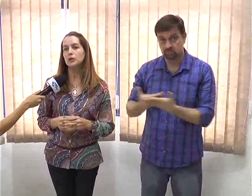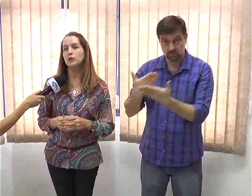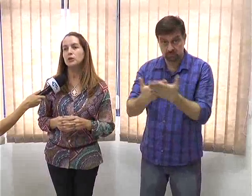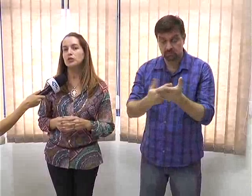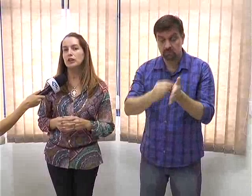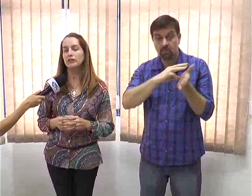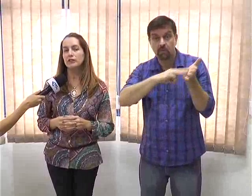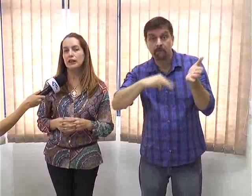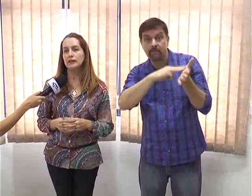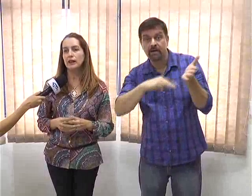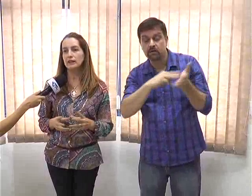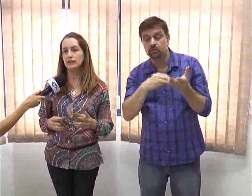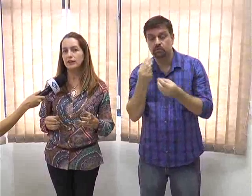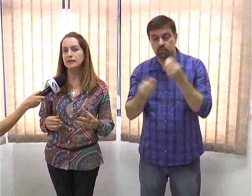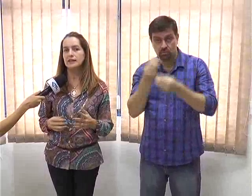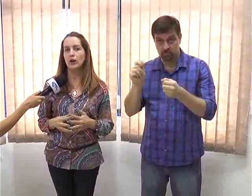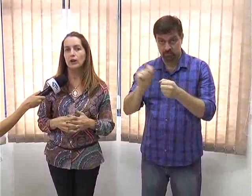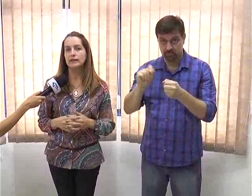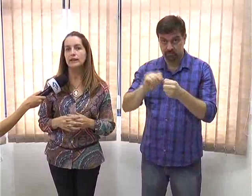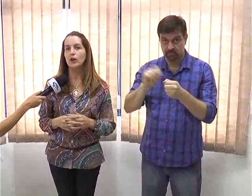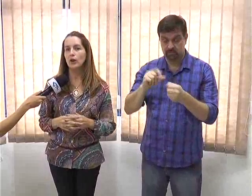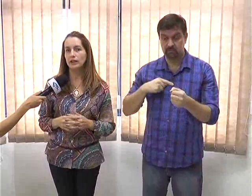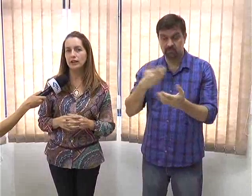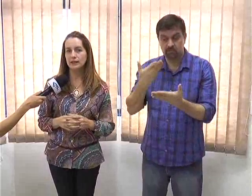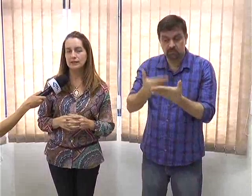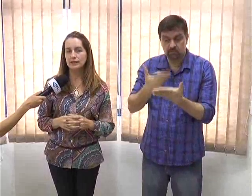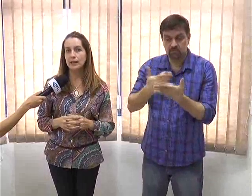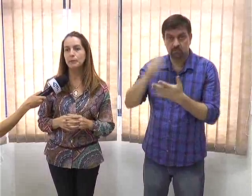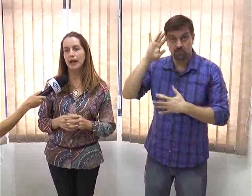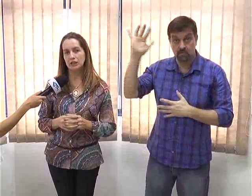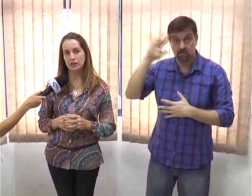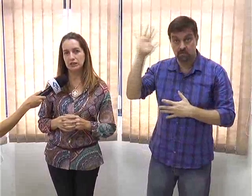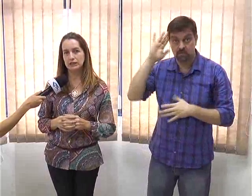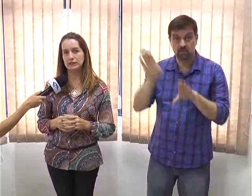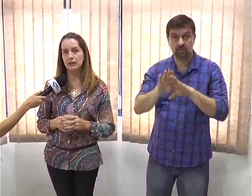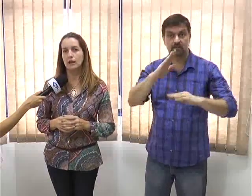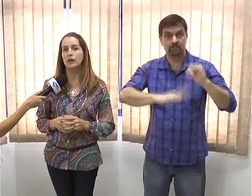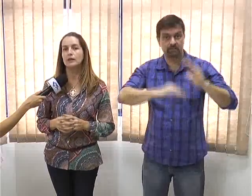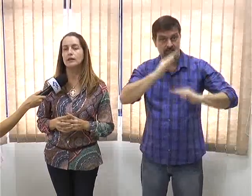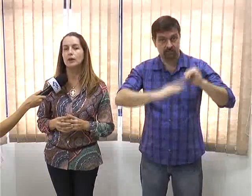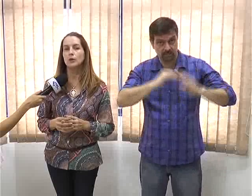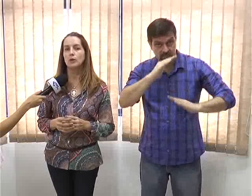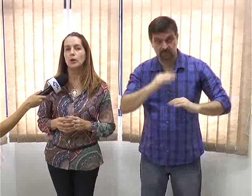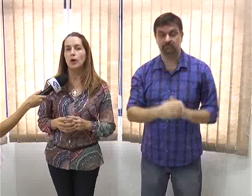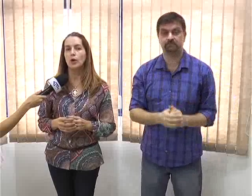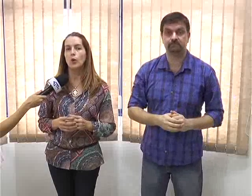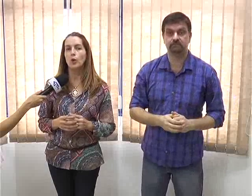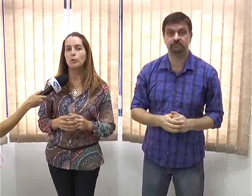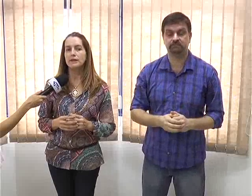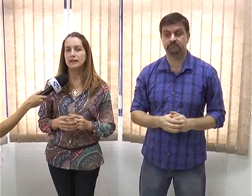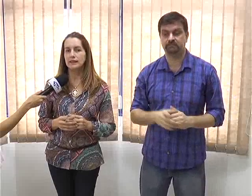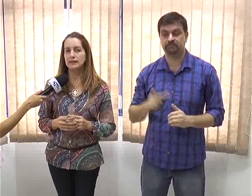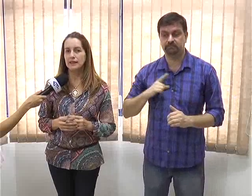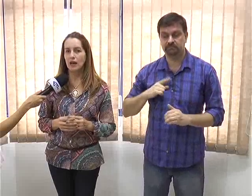metodologia é feita através de aulas teóricas e práticas. Então, com o passar das